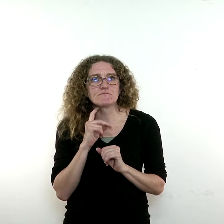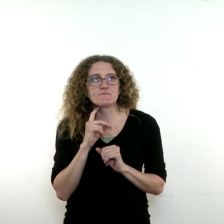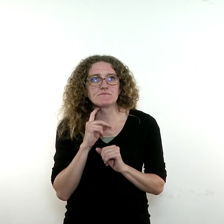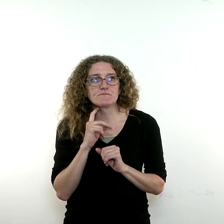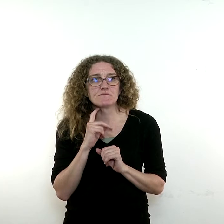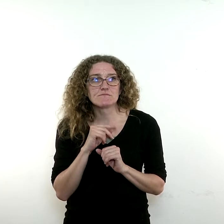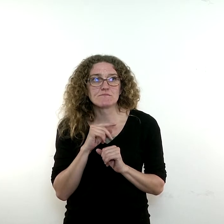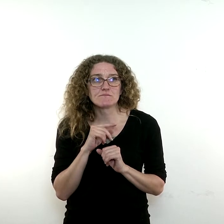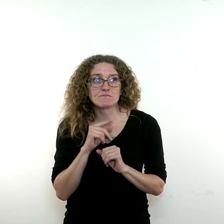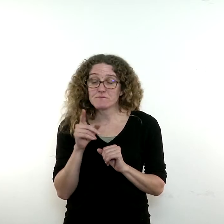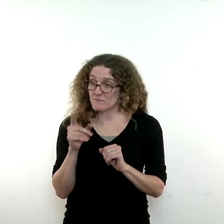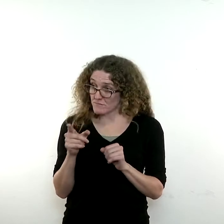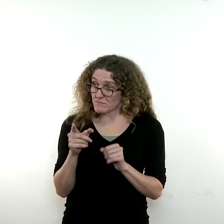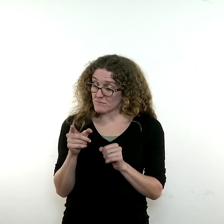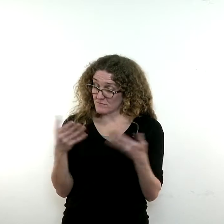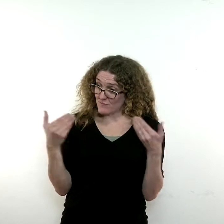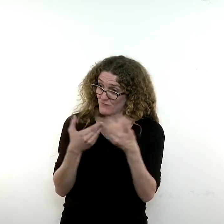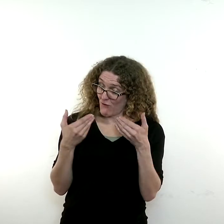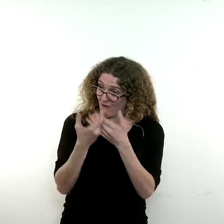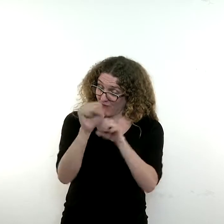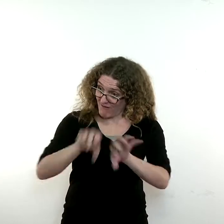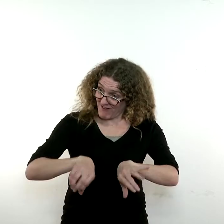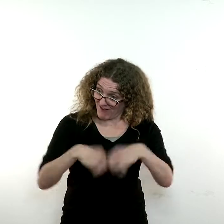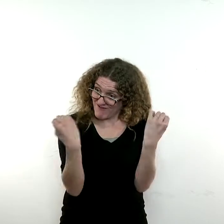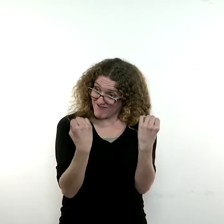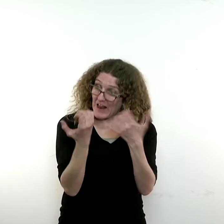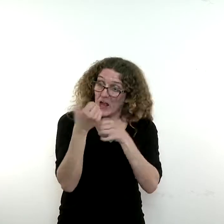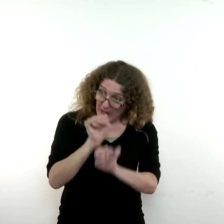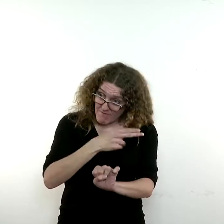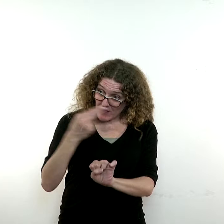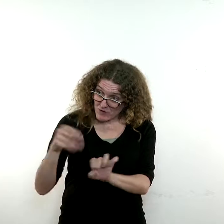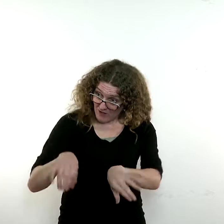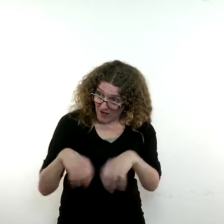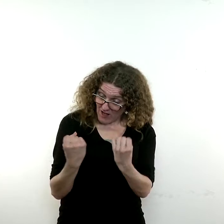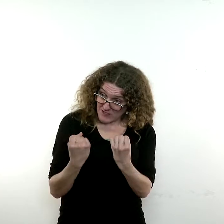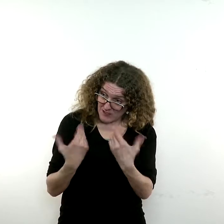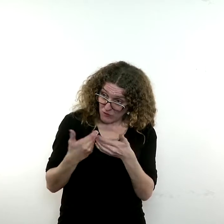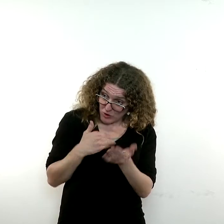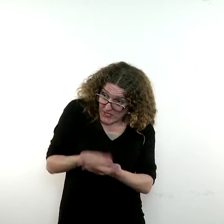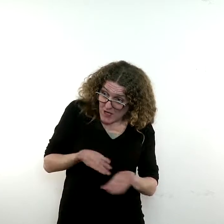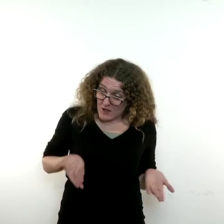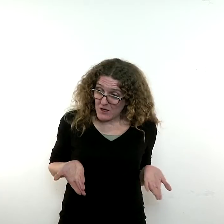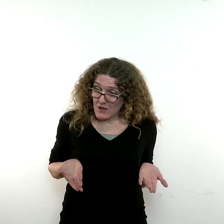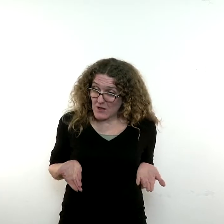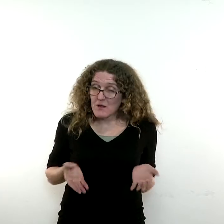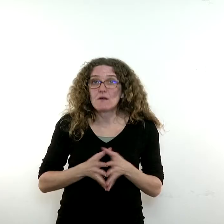Vous nous demandez de casser la grève nationale. C'est ça que vous demandez?